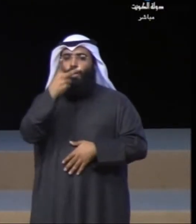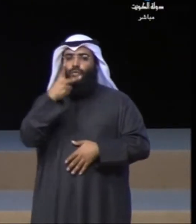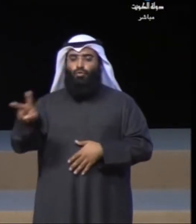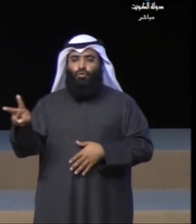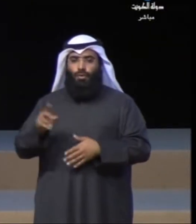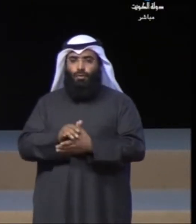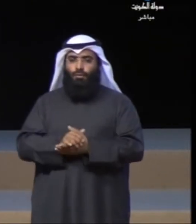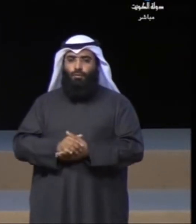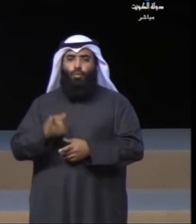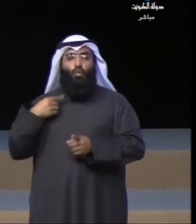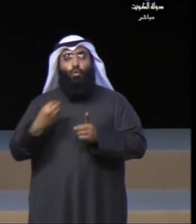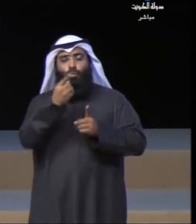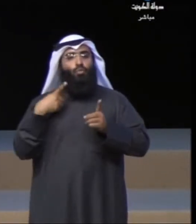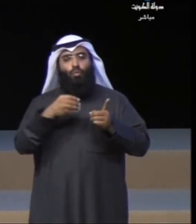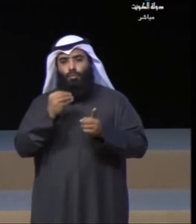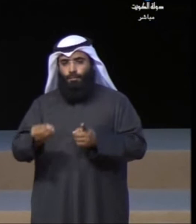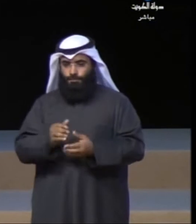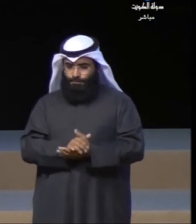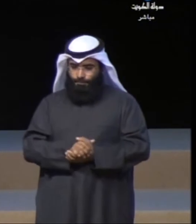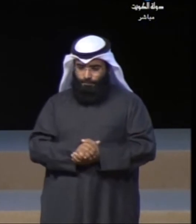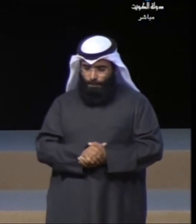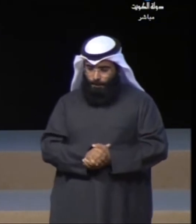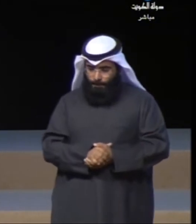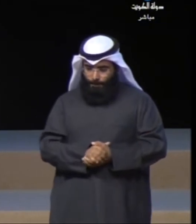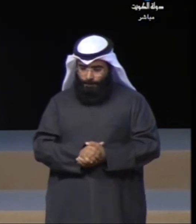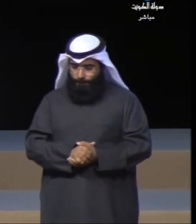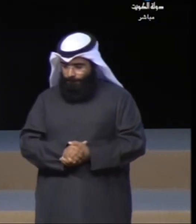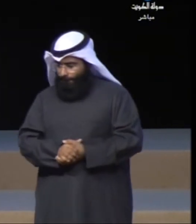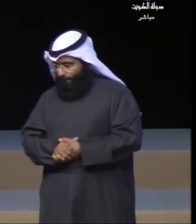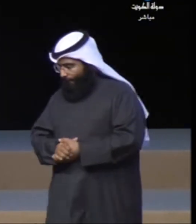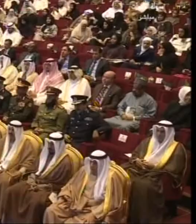21 يحبهم ويحبونه.